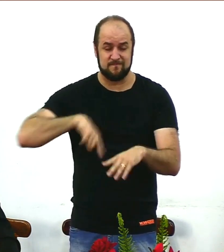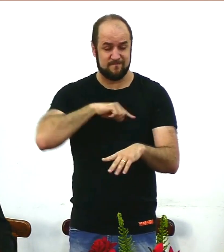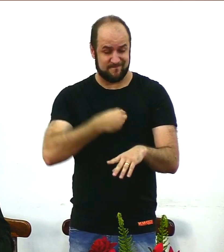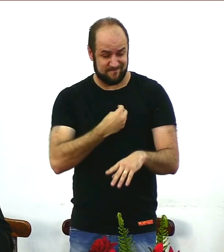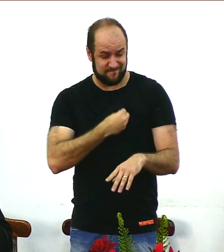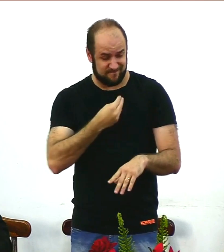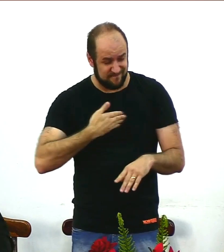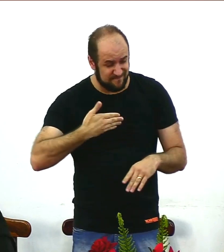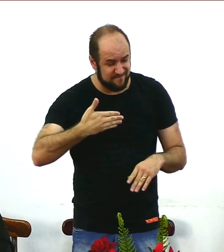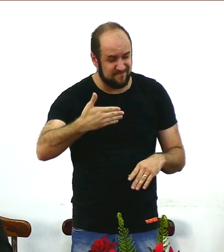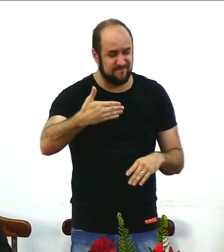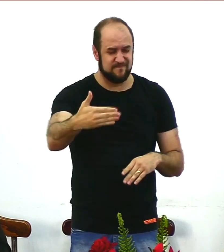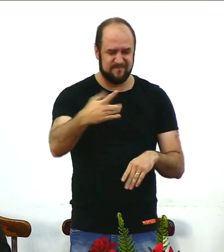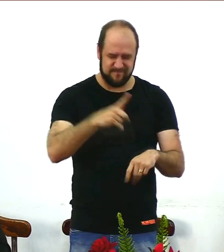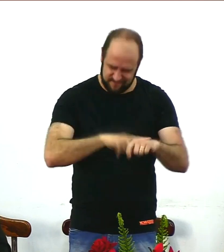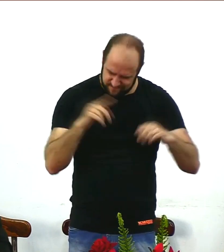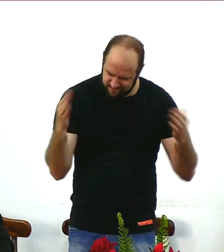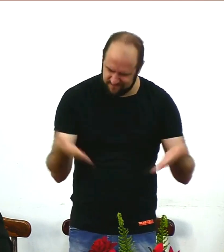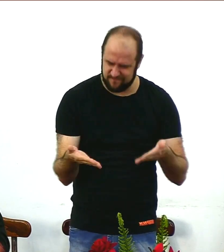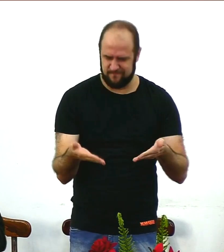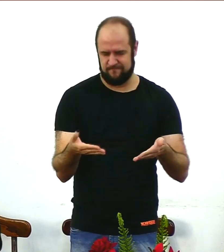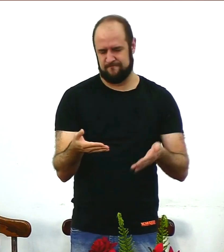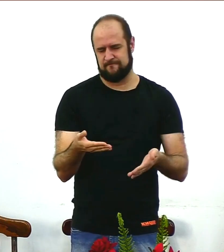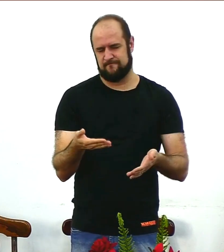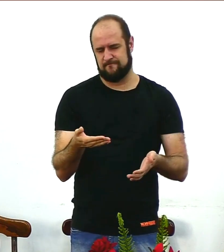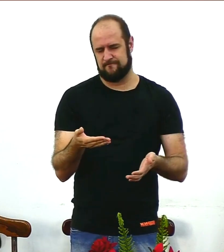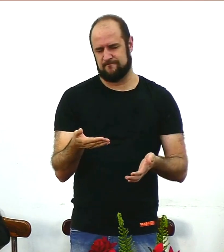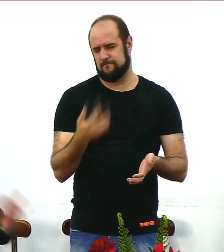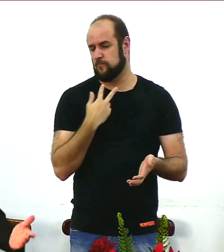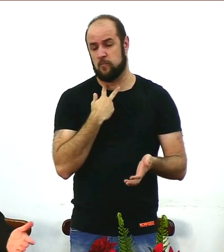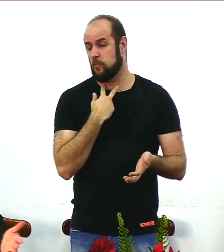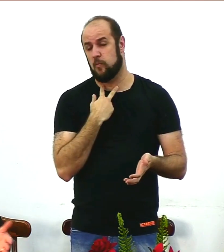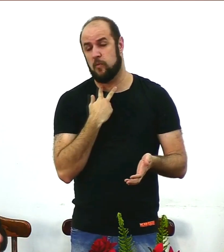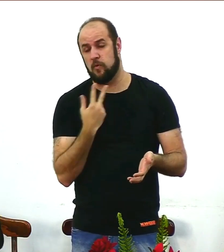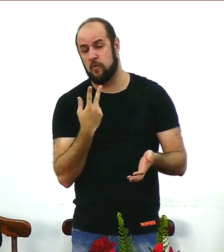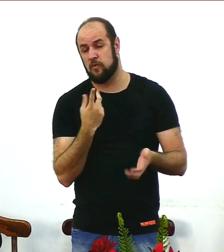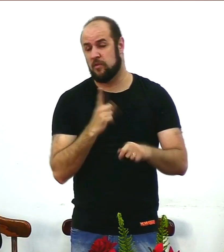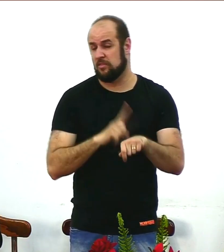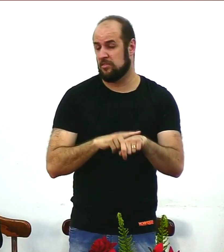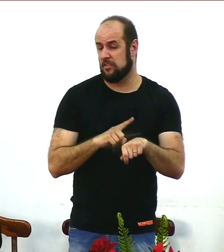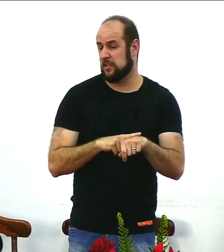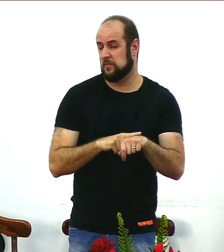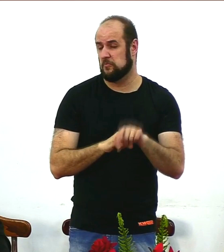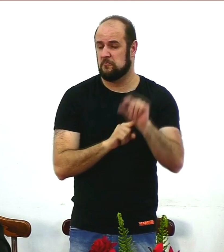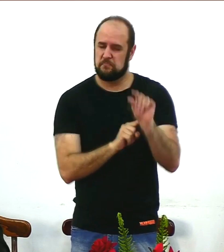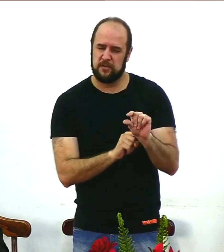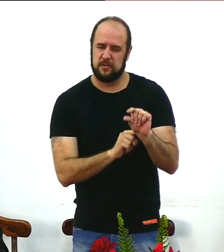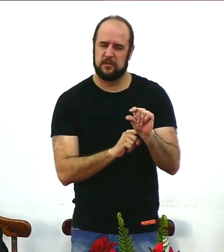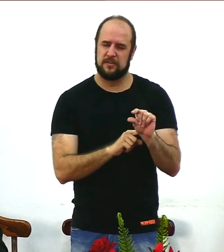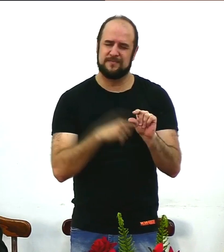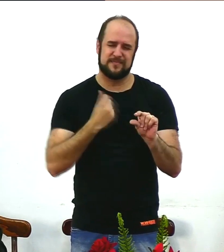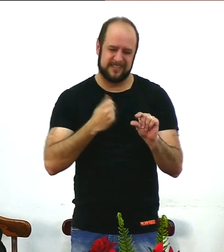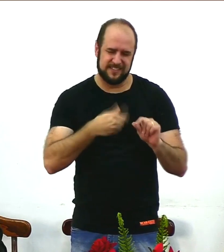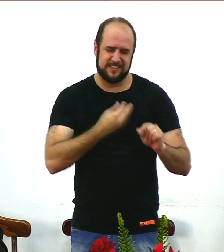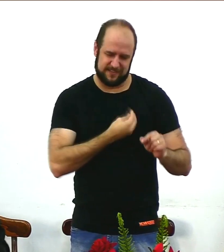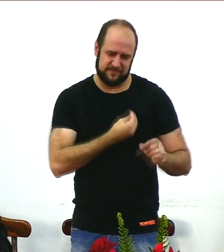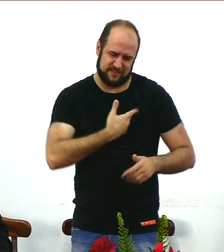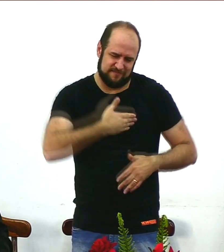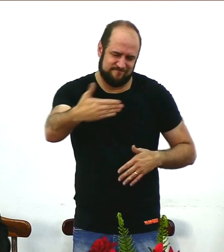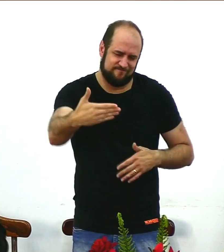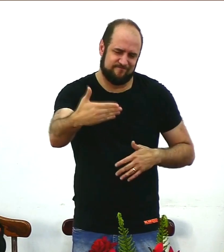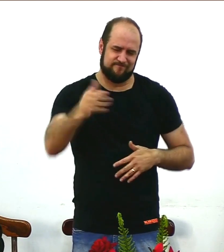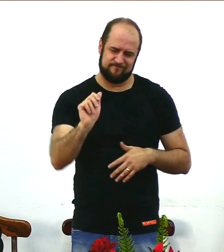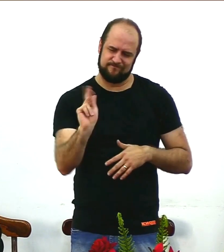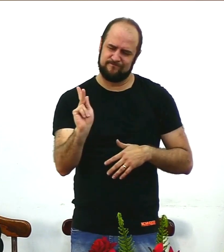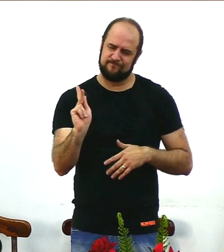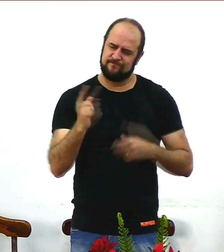aqui, adorando novamente com você. Essa é a minha oração, com você. Oremos